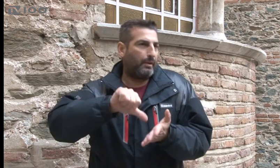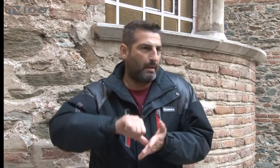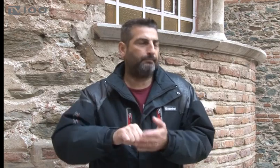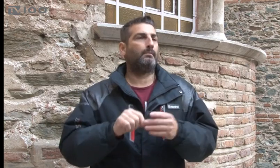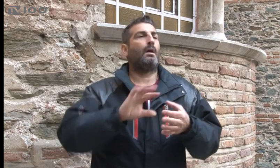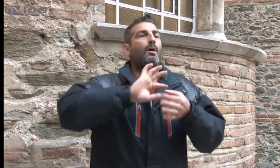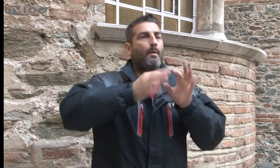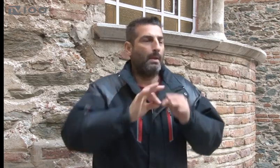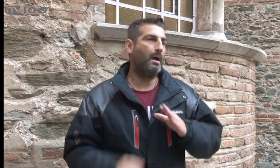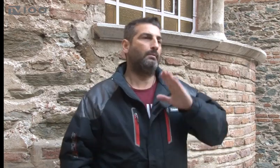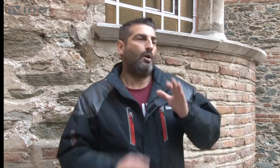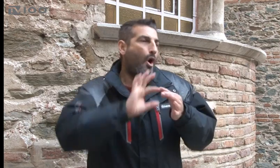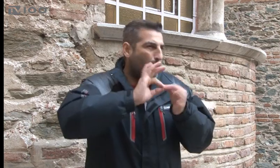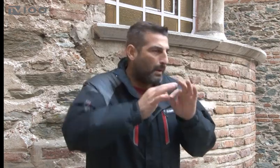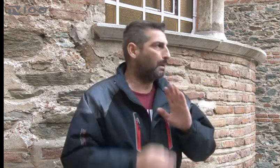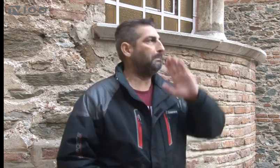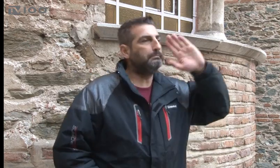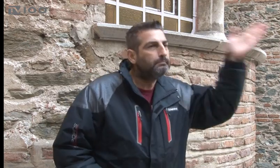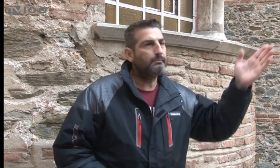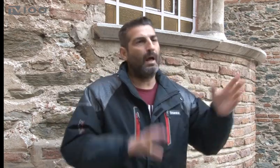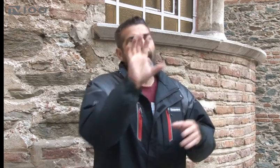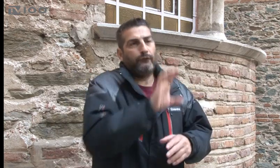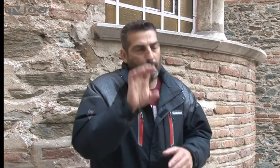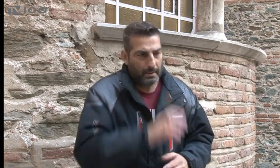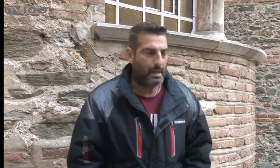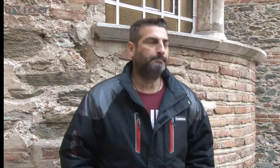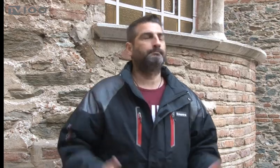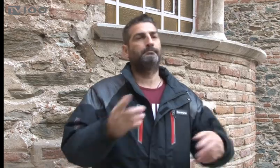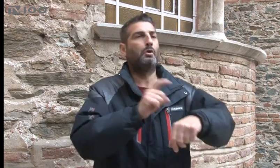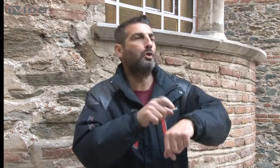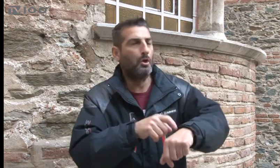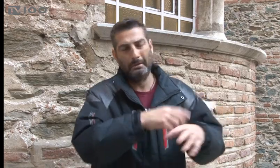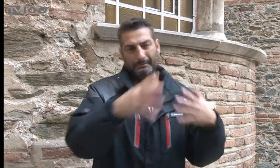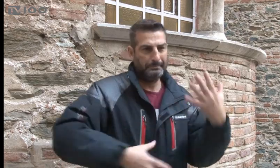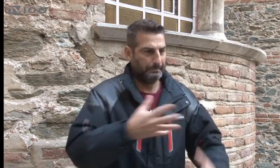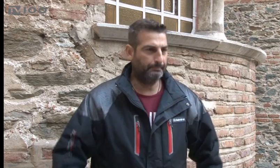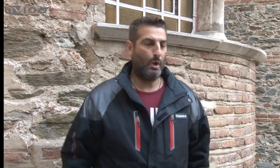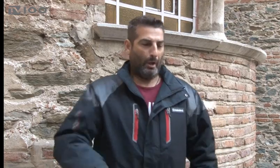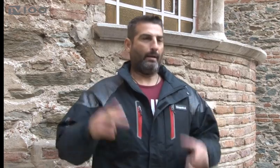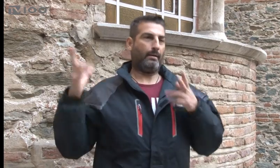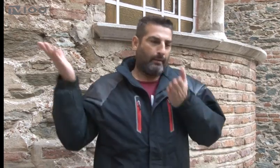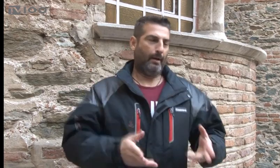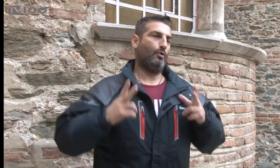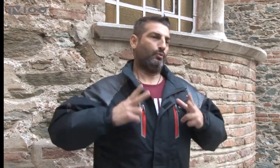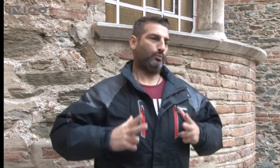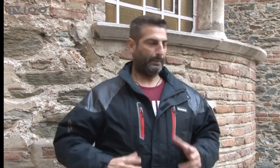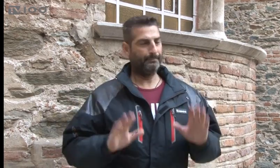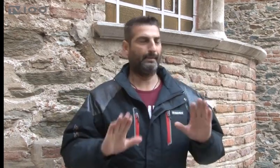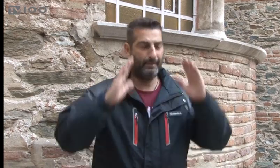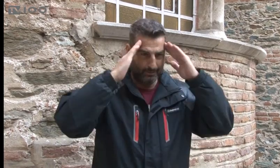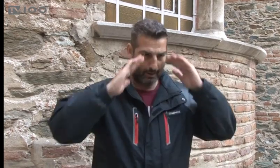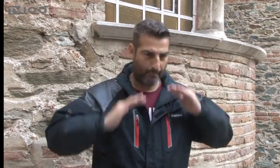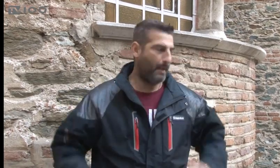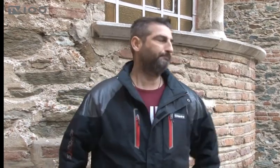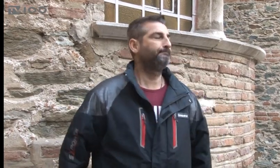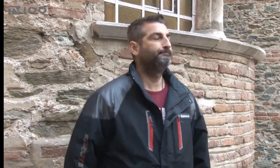κάθε φορά γιατί υπάρχουν αθλητικές υποχρεώσεις ή επισκέψεις σε άλλα ευρωπαϊκά σωματεία, αλλά προσπαθώ να έρχομαι